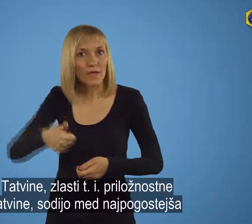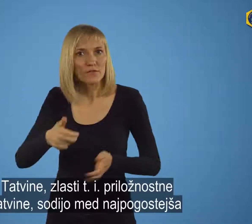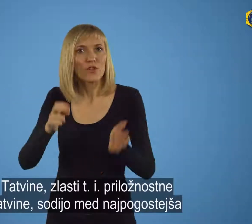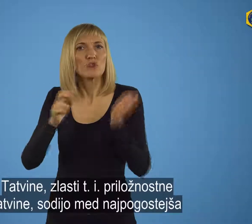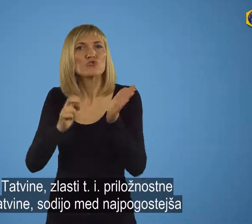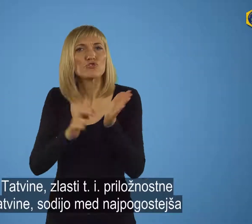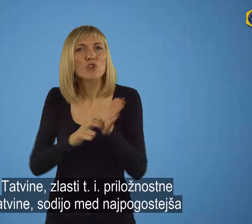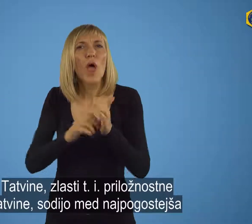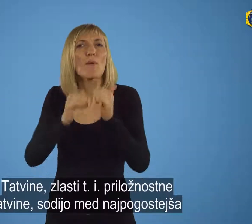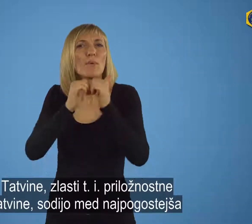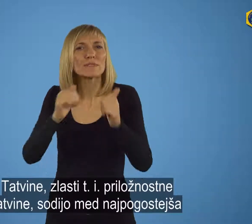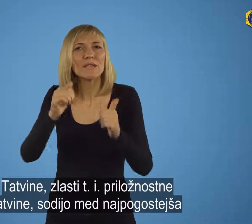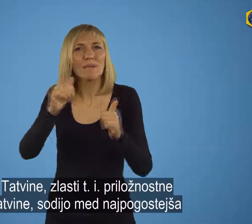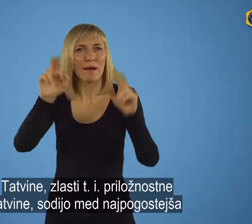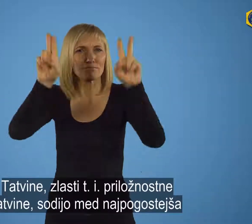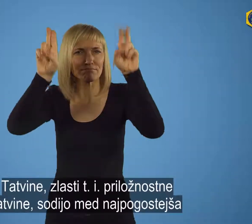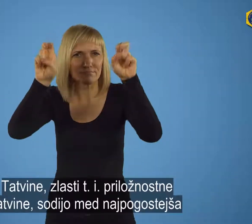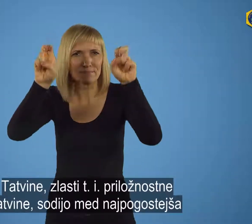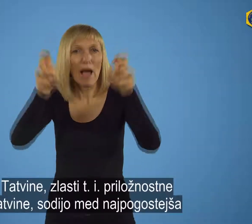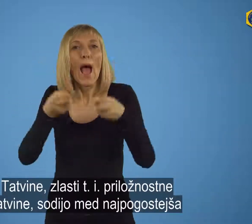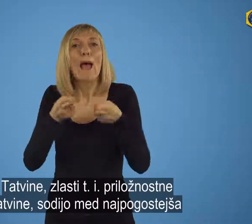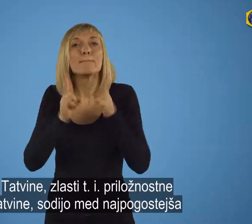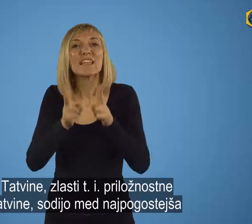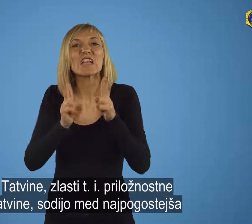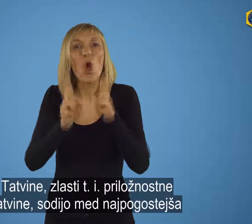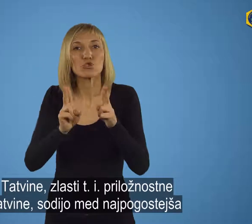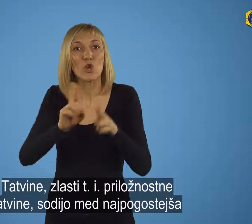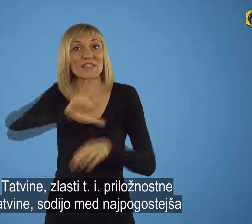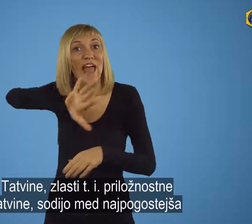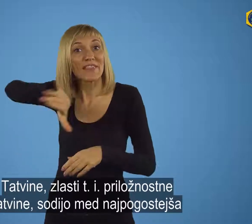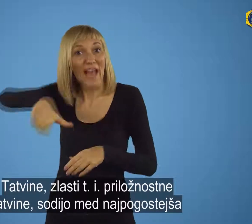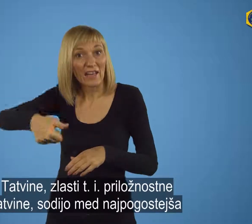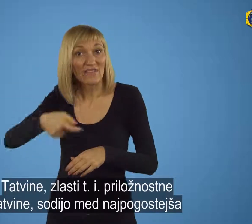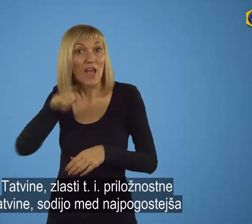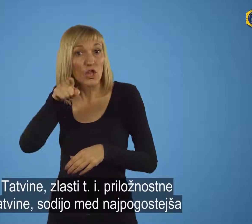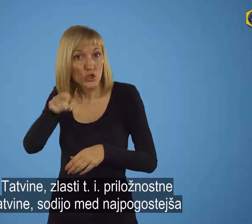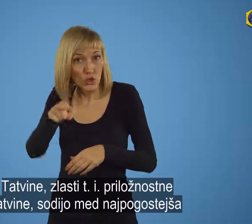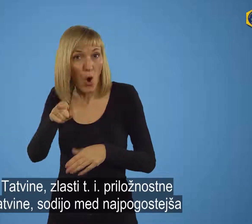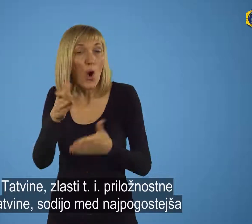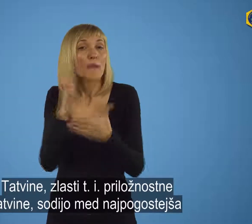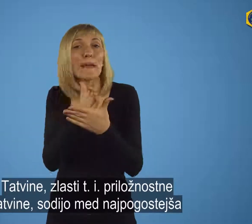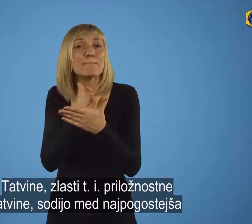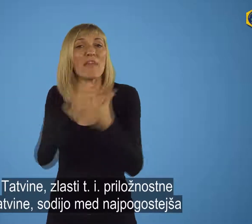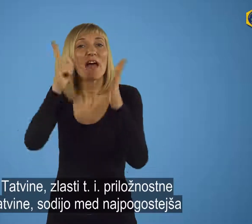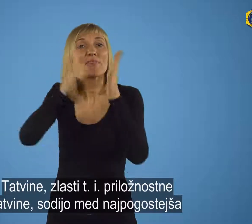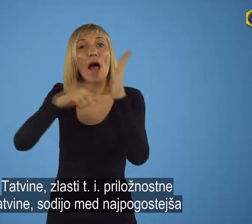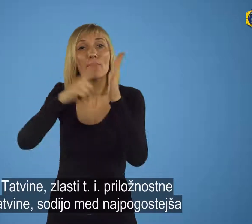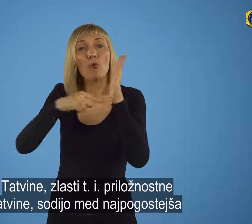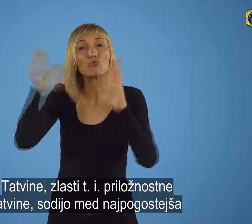Tatvine, zlasti tako imenovane priložnostne tatvine, sodijo med najpogostejša kazniva dejanja.